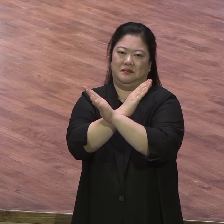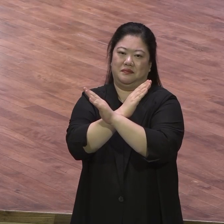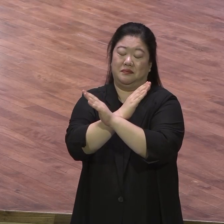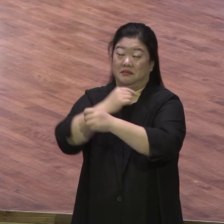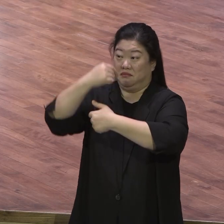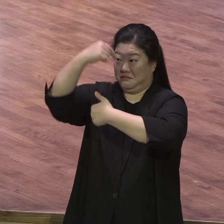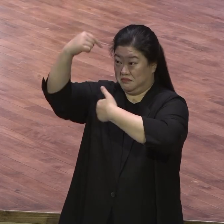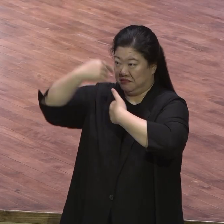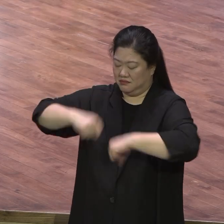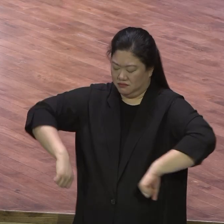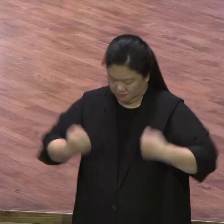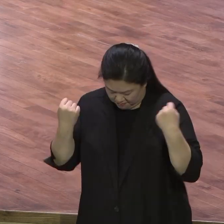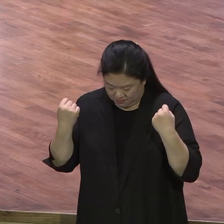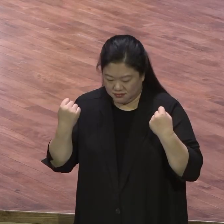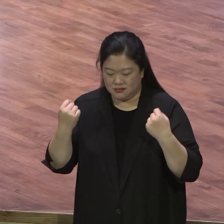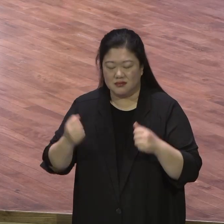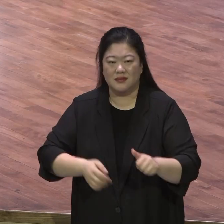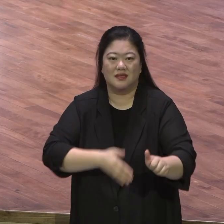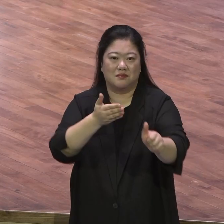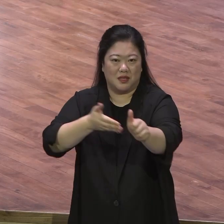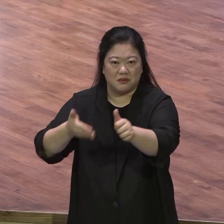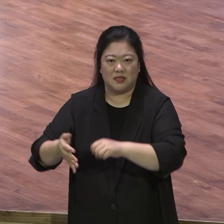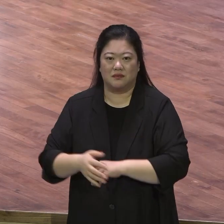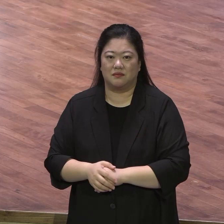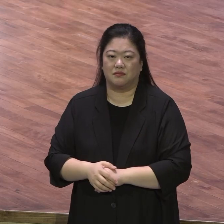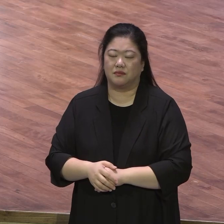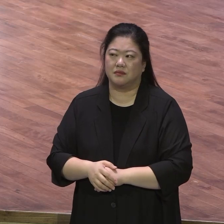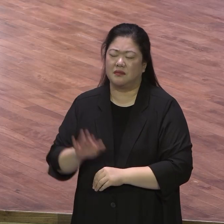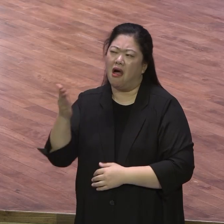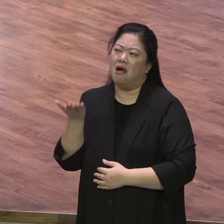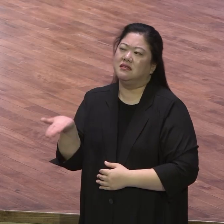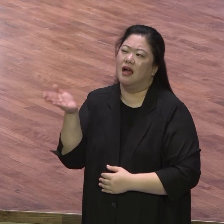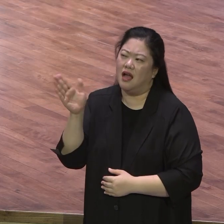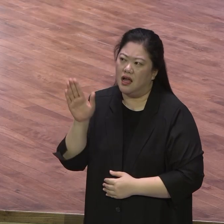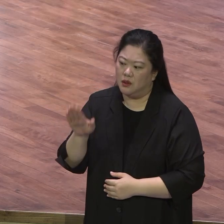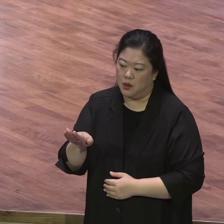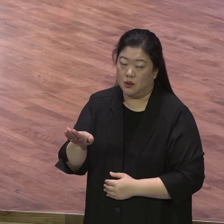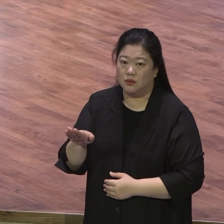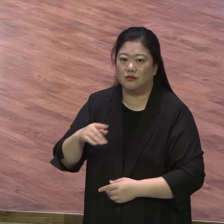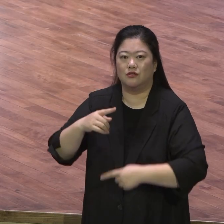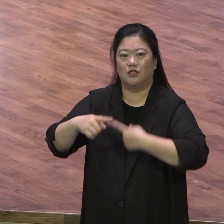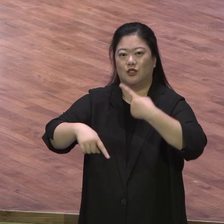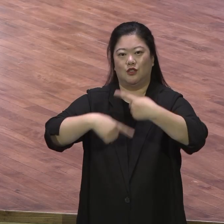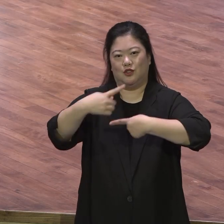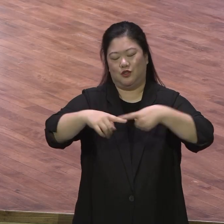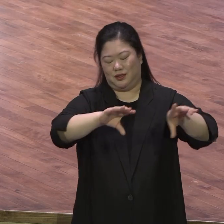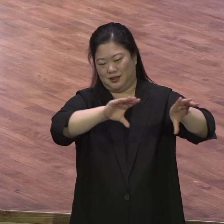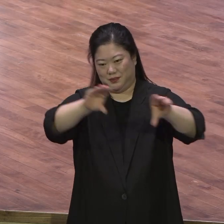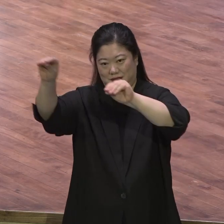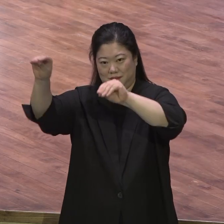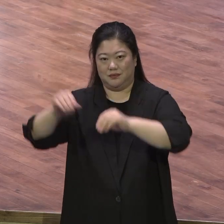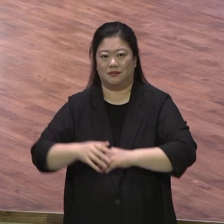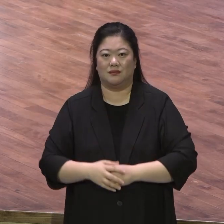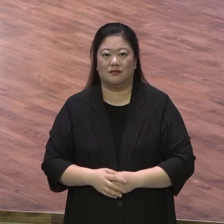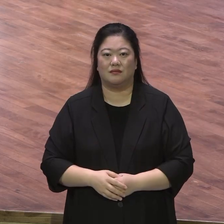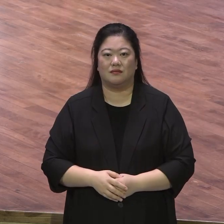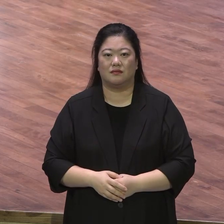이유 붙이면 안 돼요 절대 순종 신앙생활을 하면서요 무슨